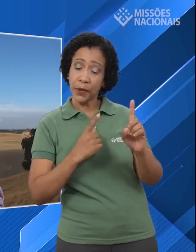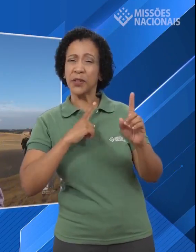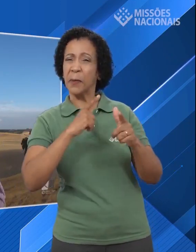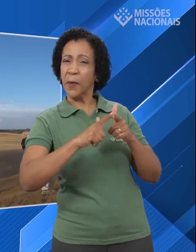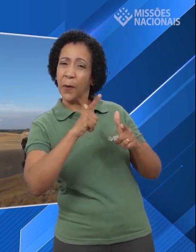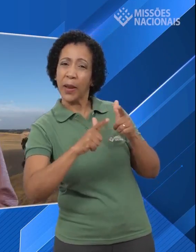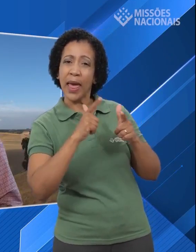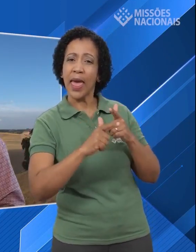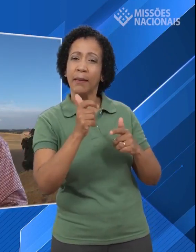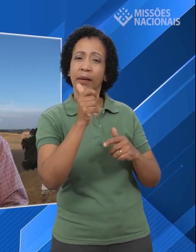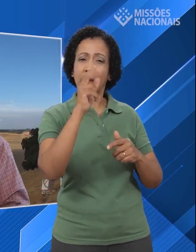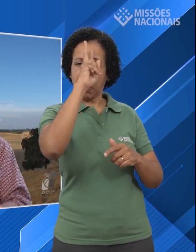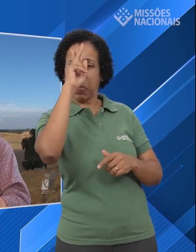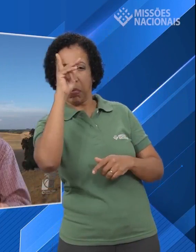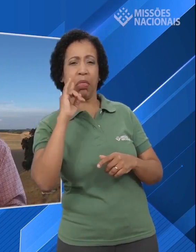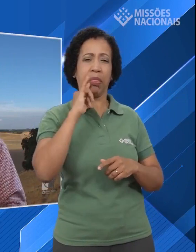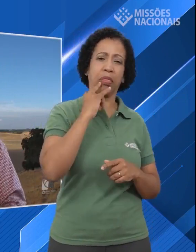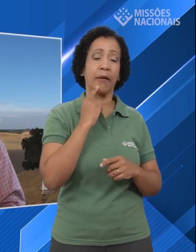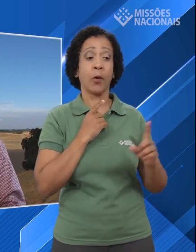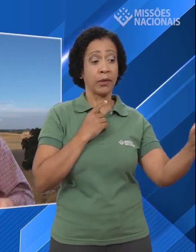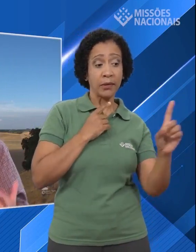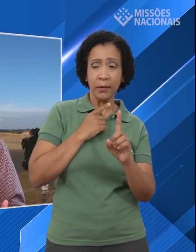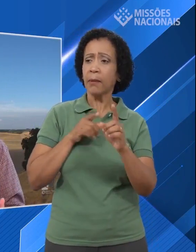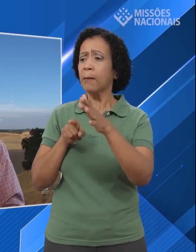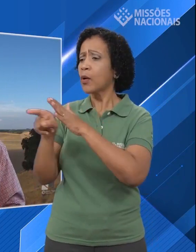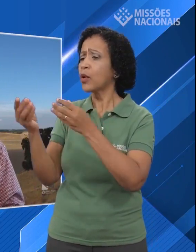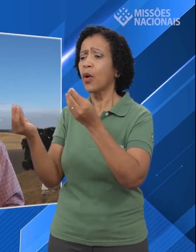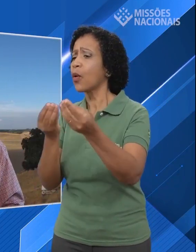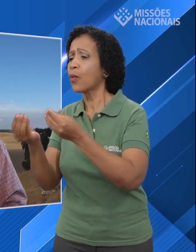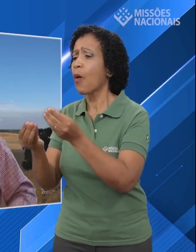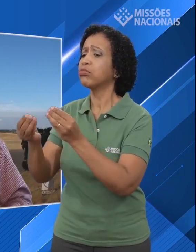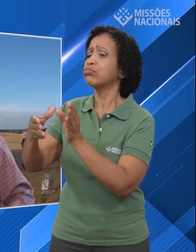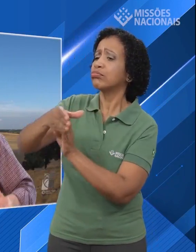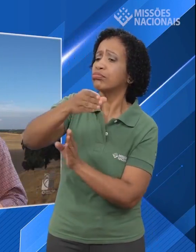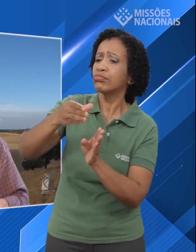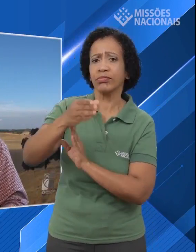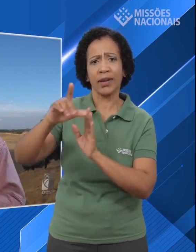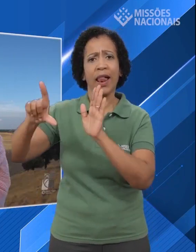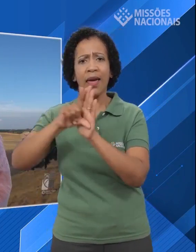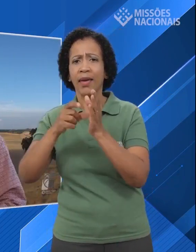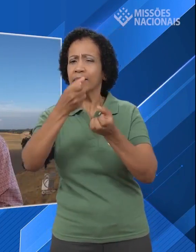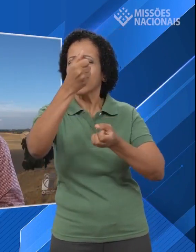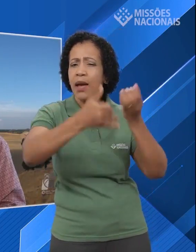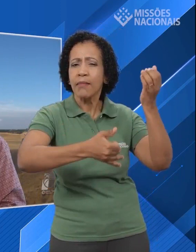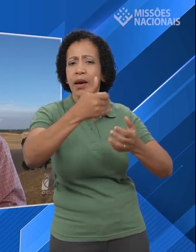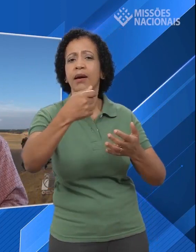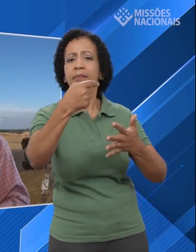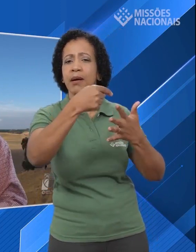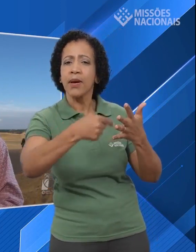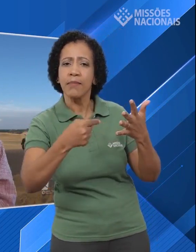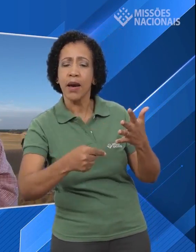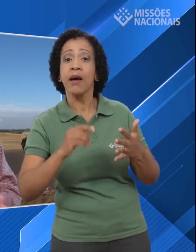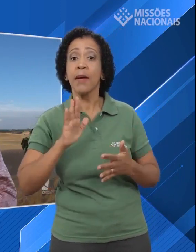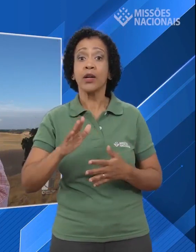problemas com o álcool era um alcoólatra e ele chegou pedindo a ele com seres legais e o meu amigo a